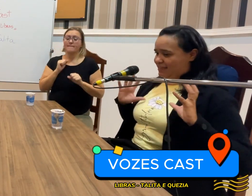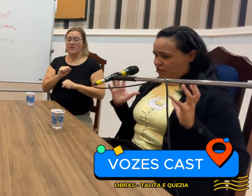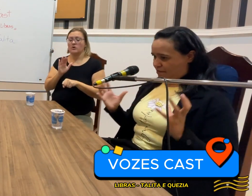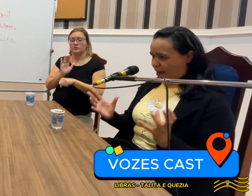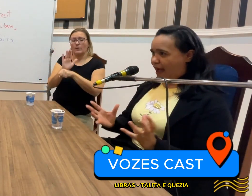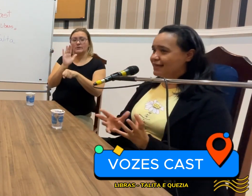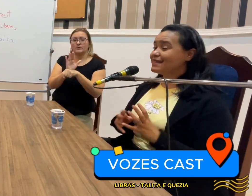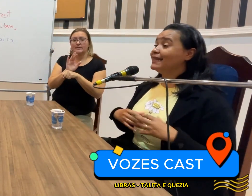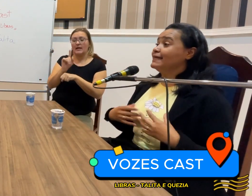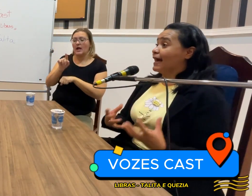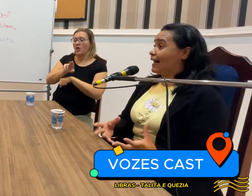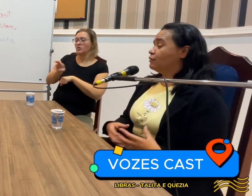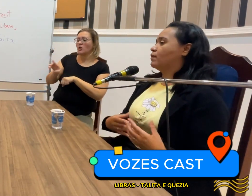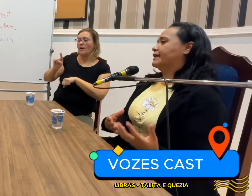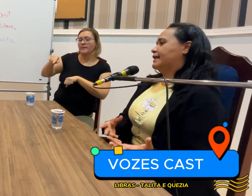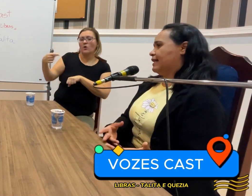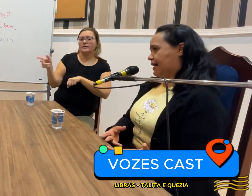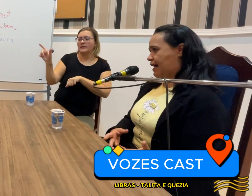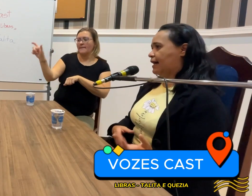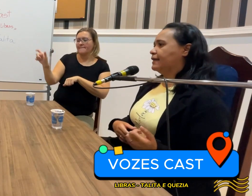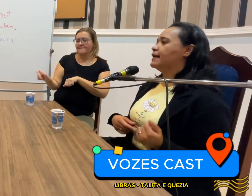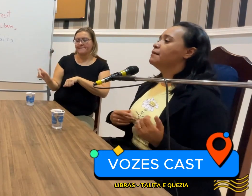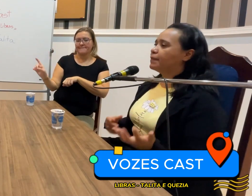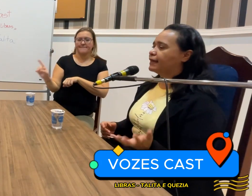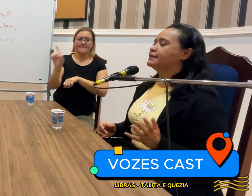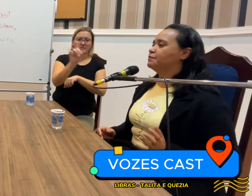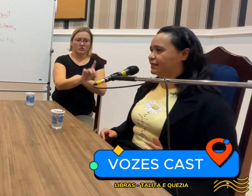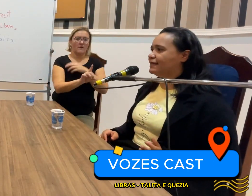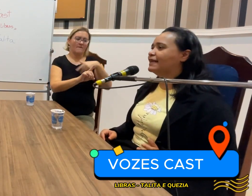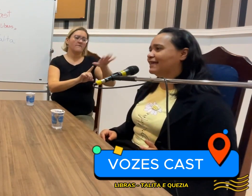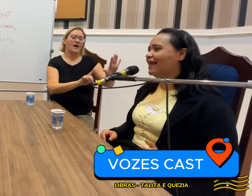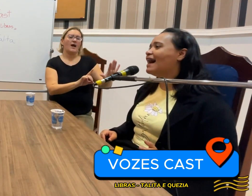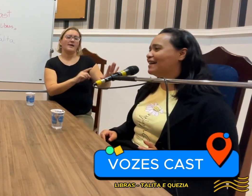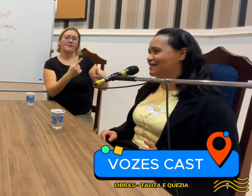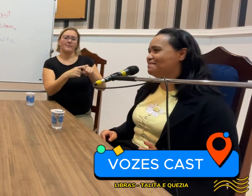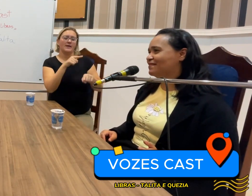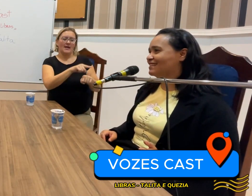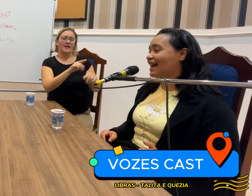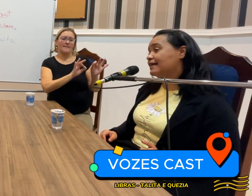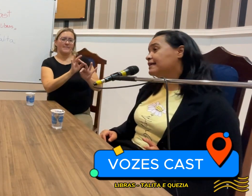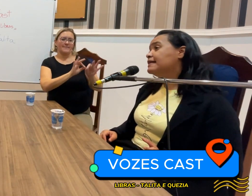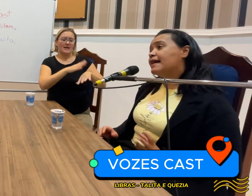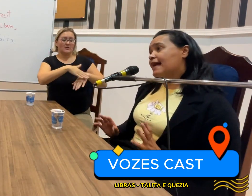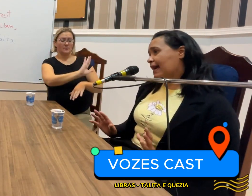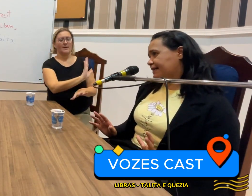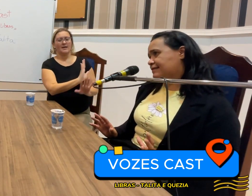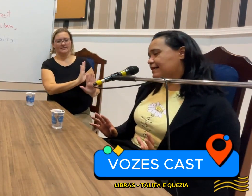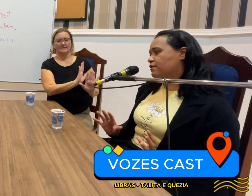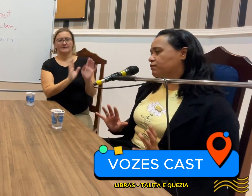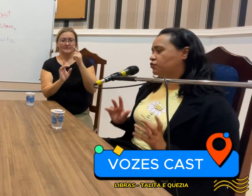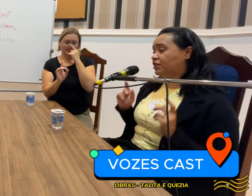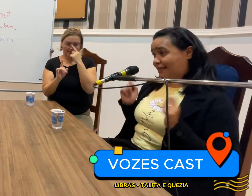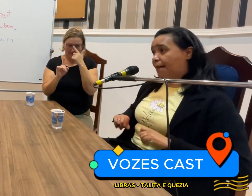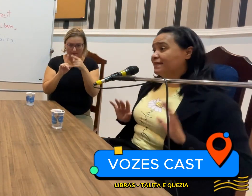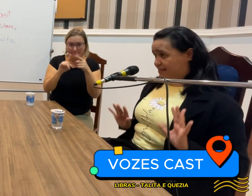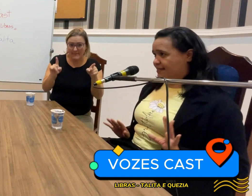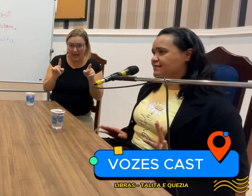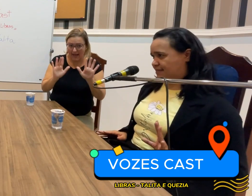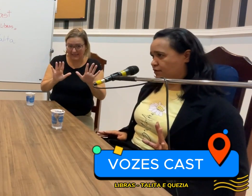que seja mais alinhado com aquela área para interpretar naquela área. Entendi. Aí é questão